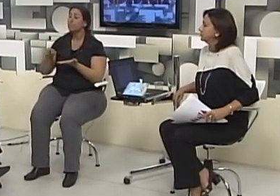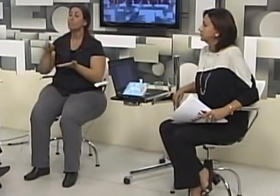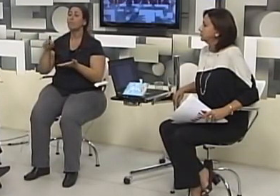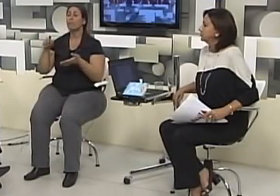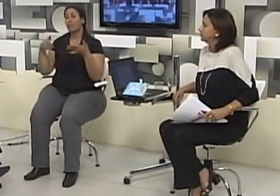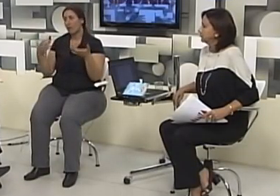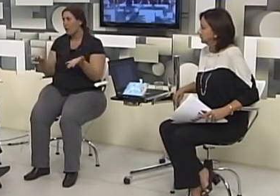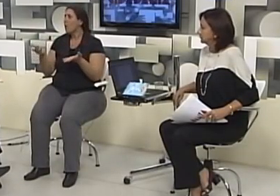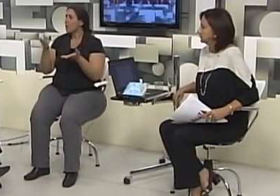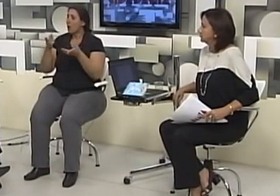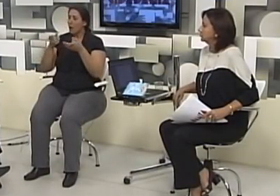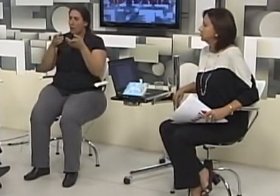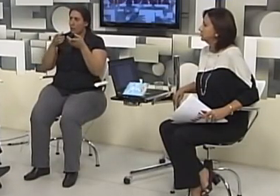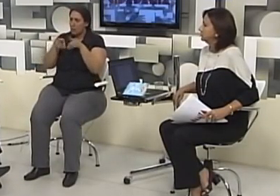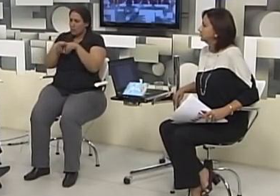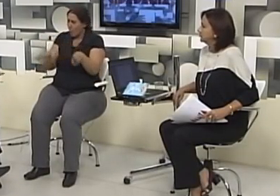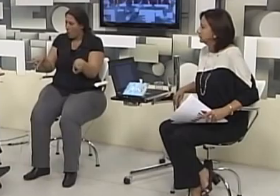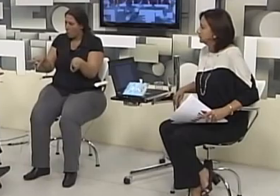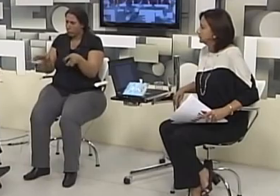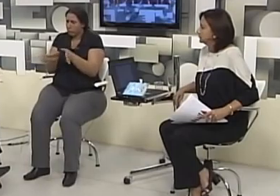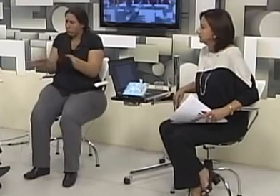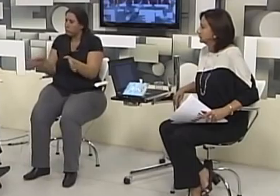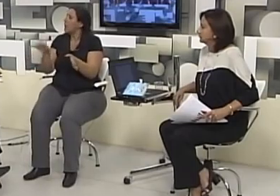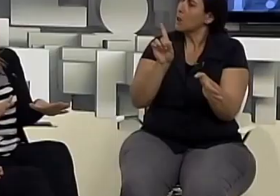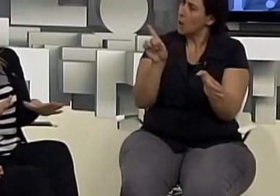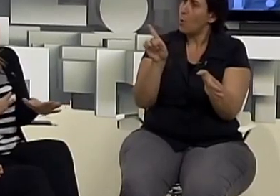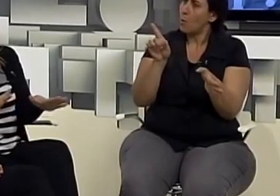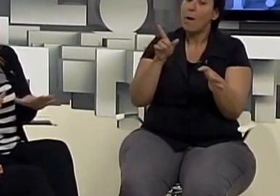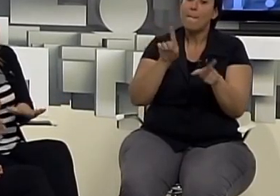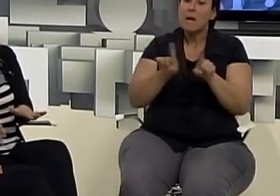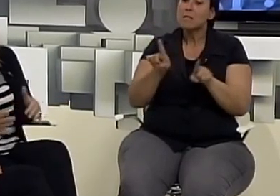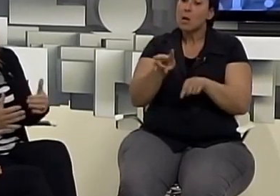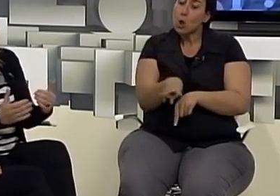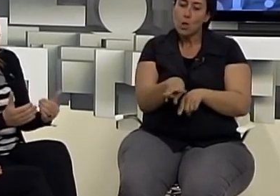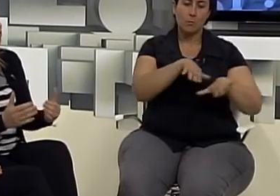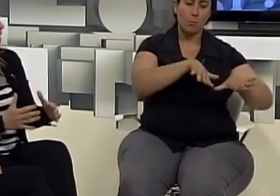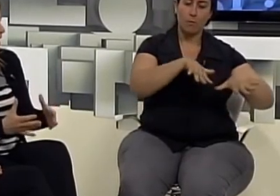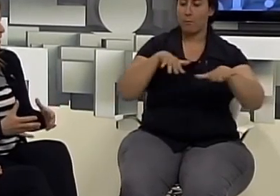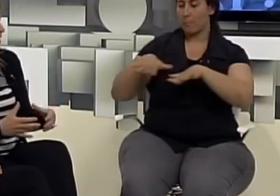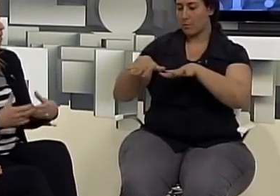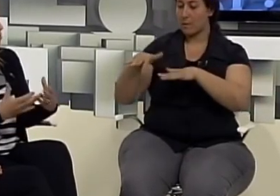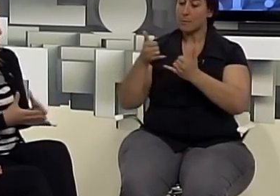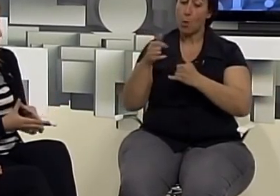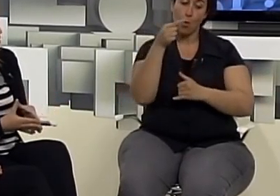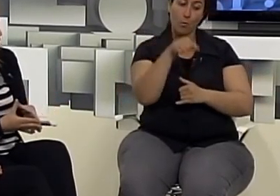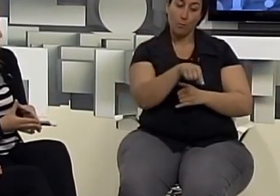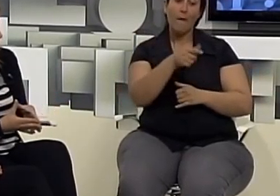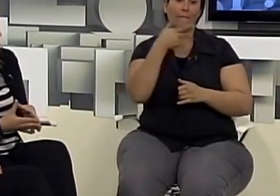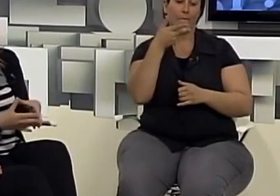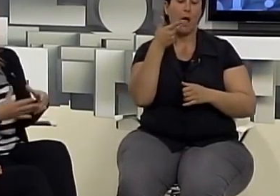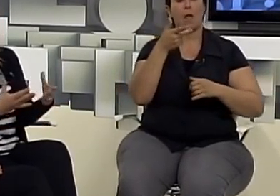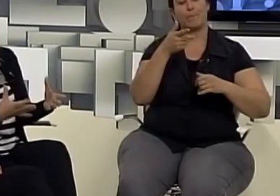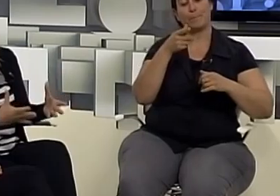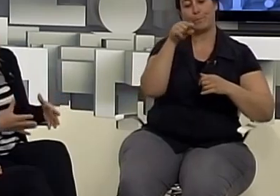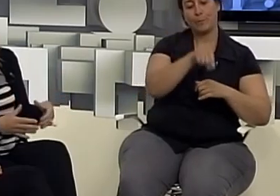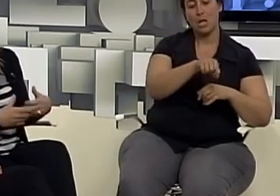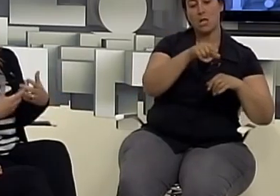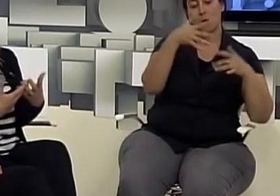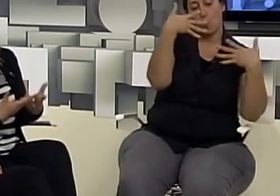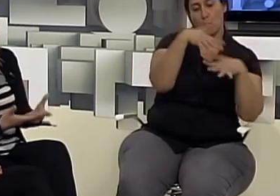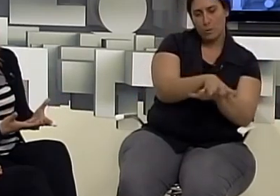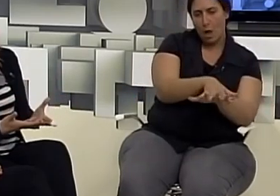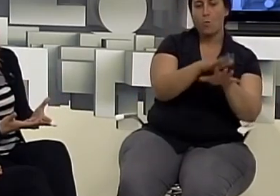são dicotômicos, mas são dois movimentos que nós podemos contextualizar, que um fala da inclusão na escola, chamada